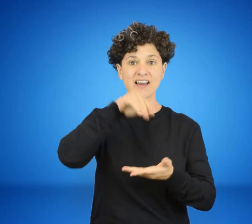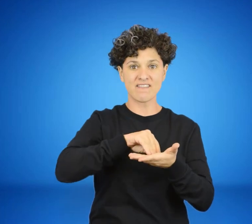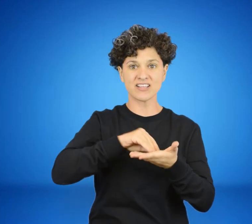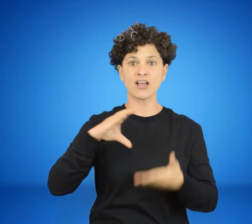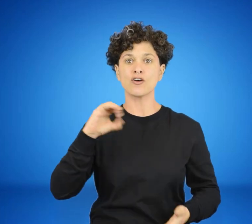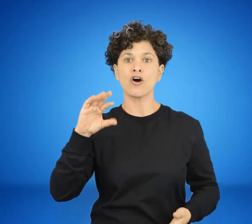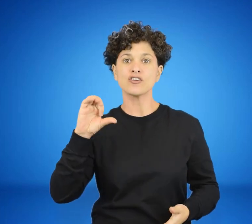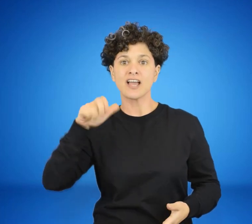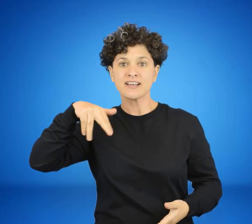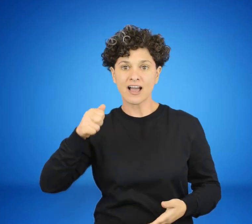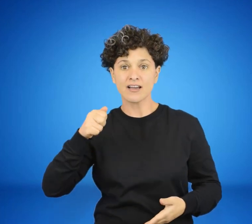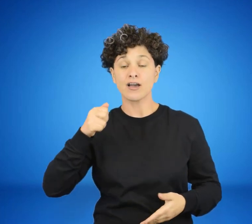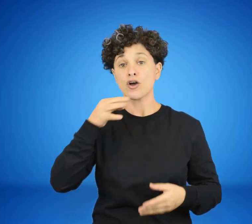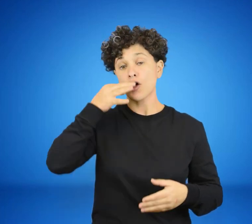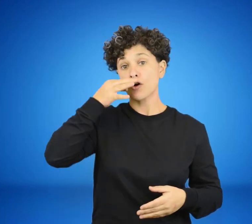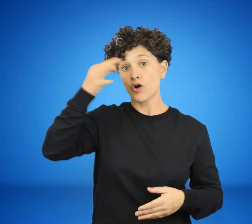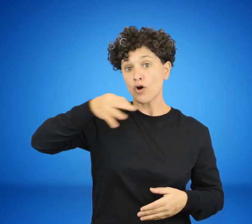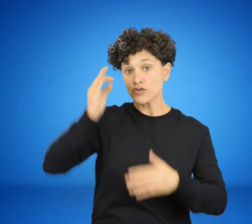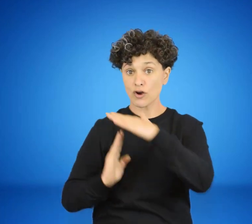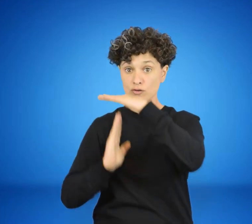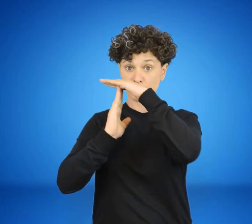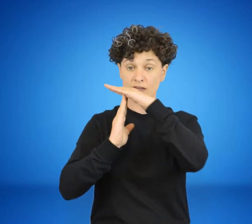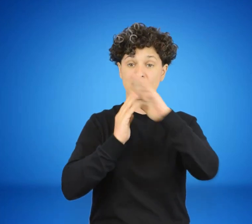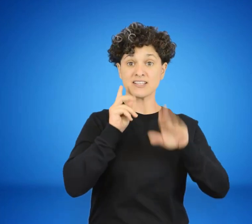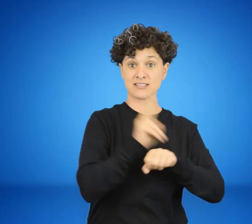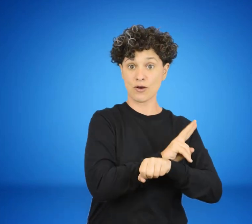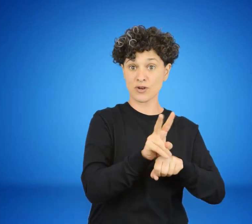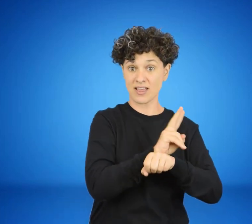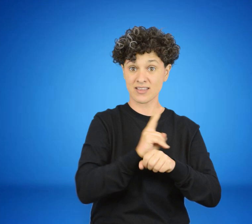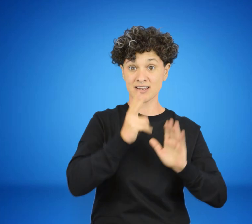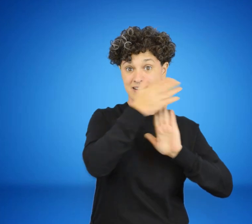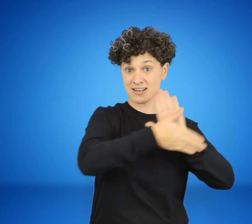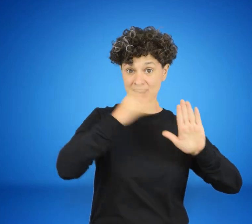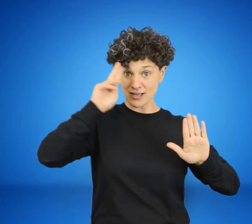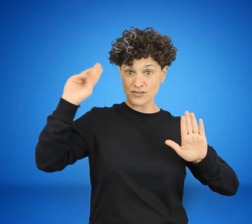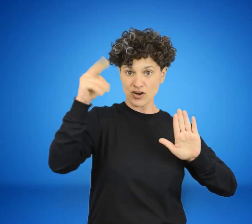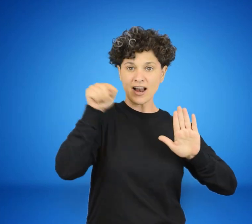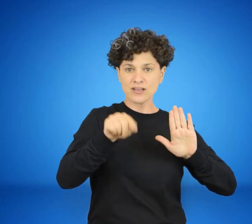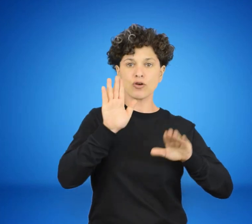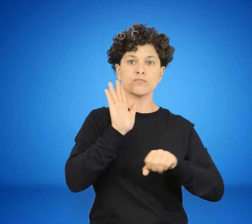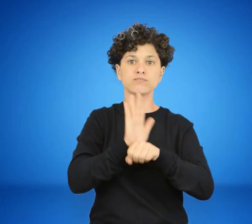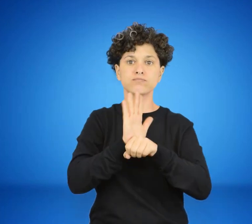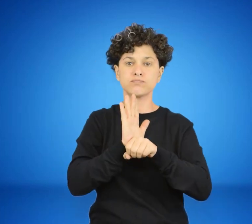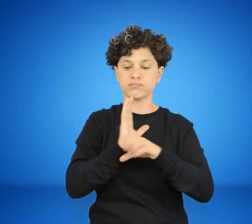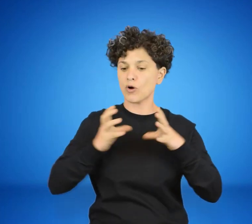el primero de marzo tuvo lugar la primera reunión del coseno Consejo de Seguridad